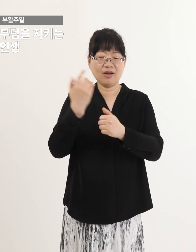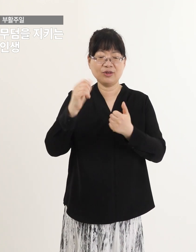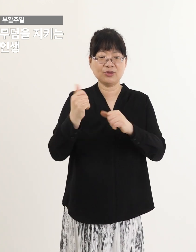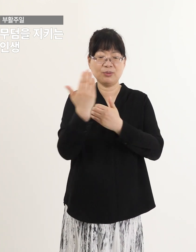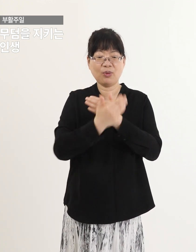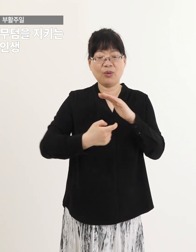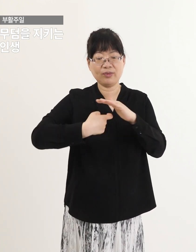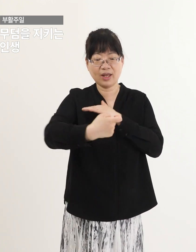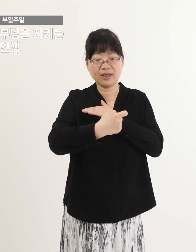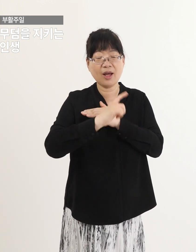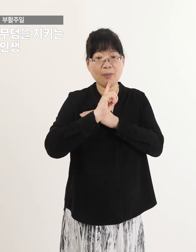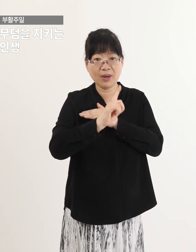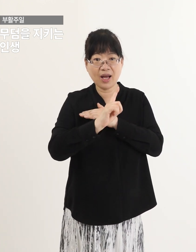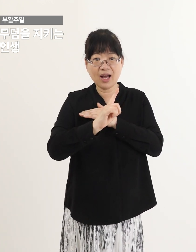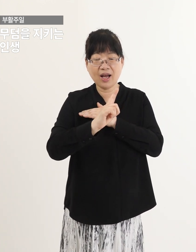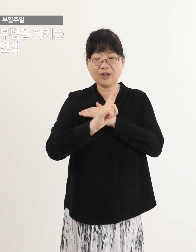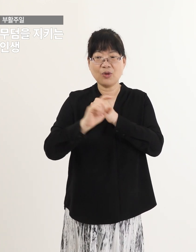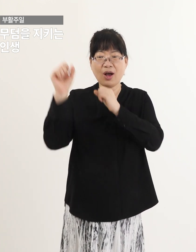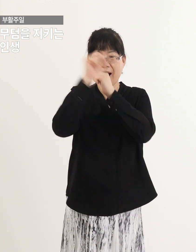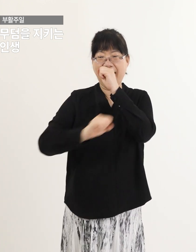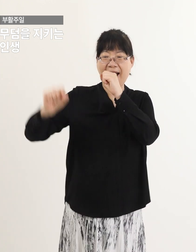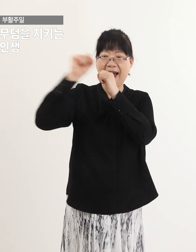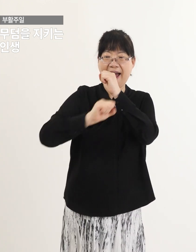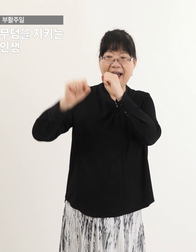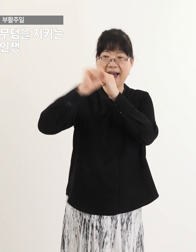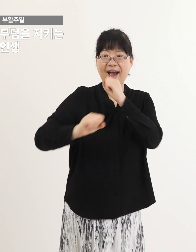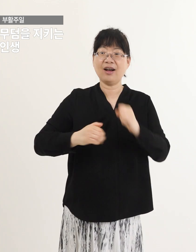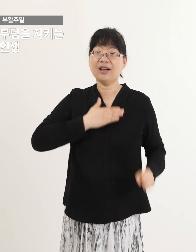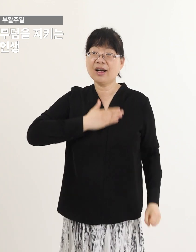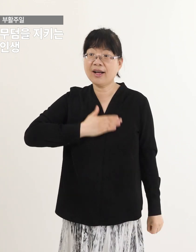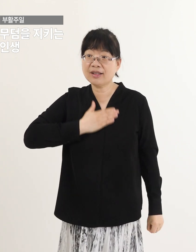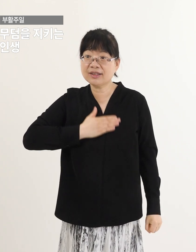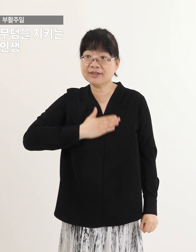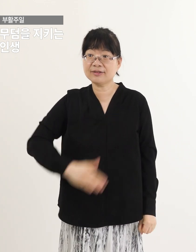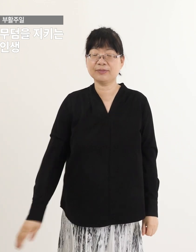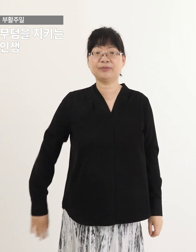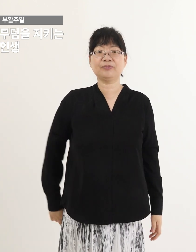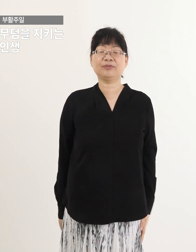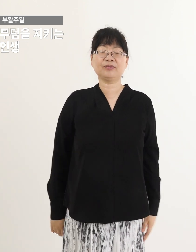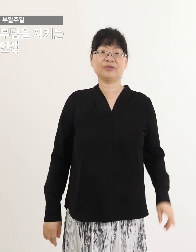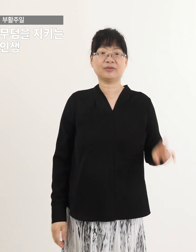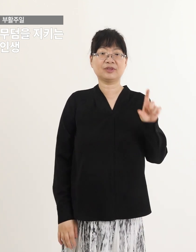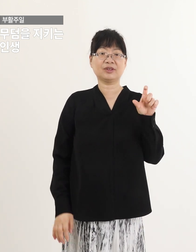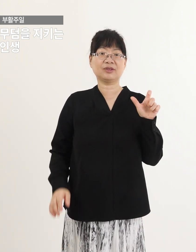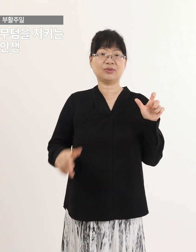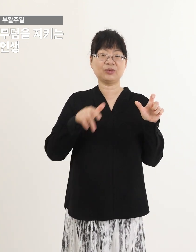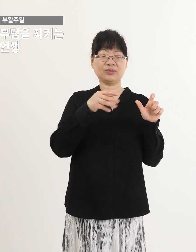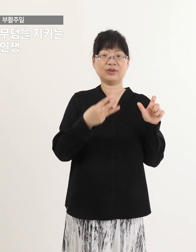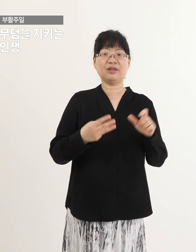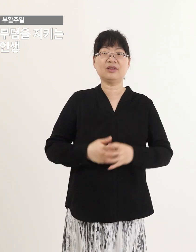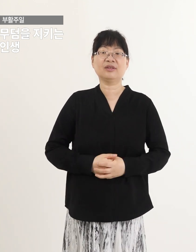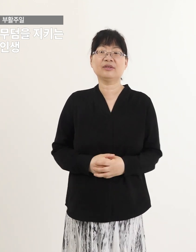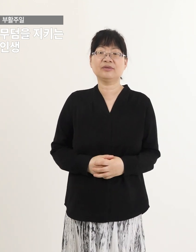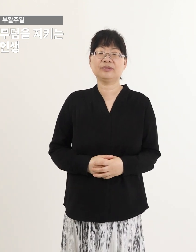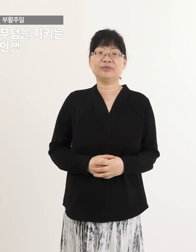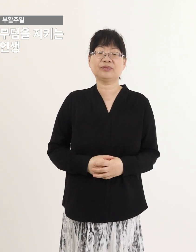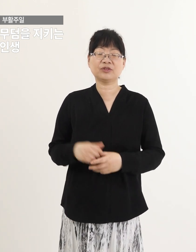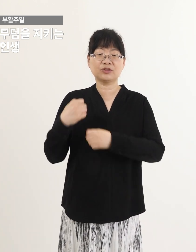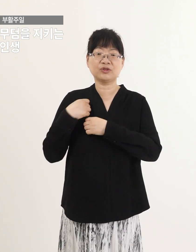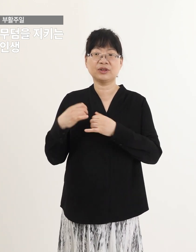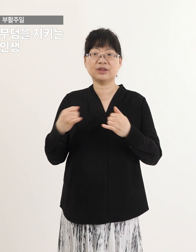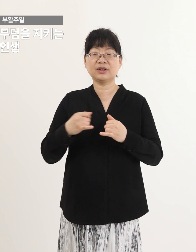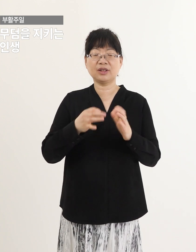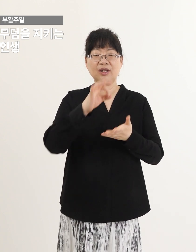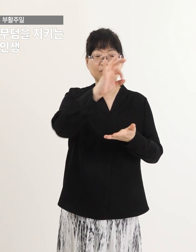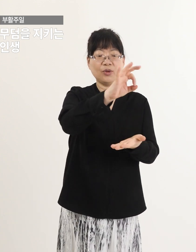훔쳐갔다고 그 도둑설을 퍼뜨려라. 이렇게 된 거예요. 자, 15절 다 같이 시작. 군인들이